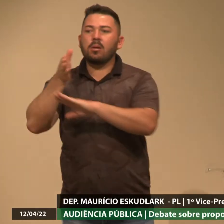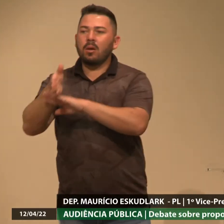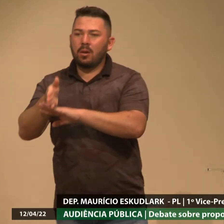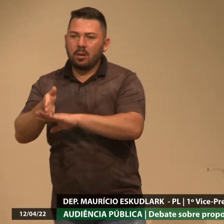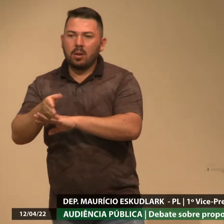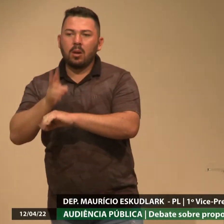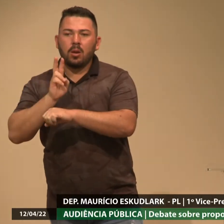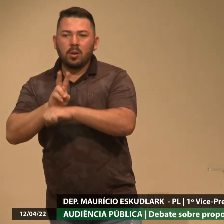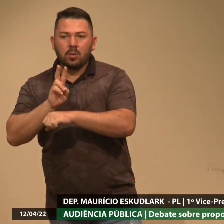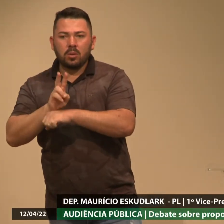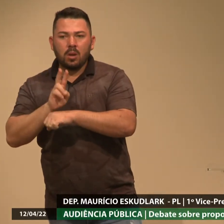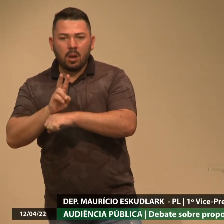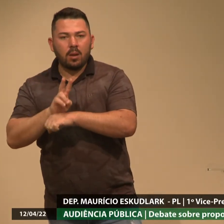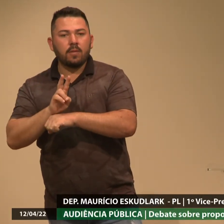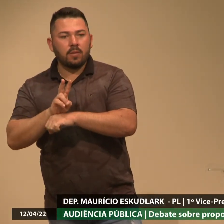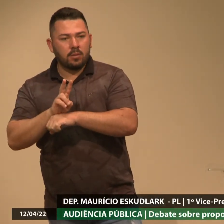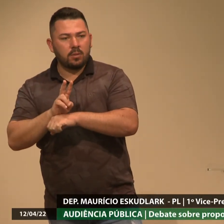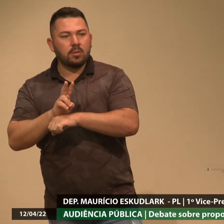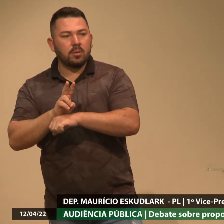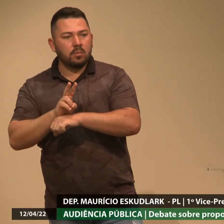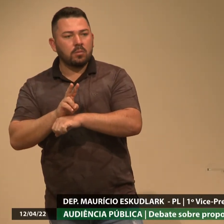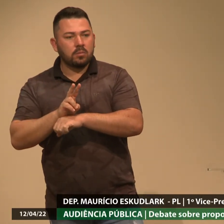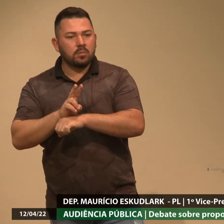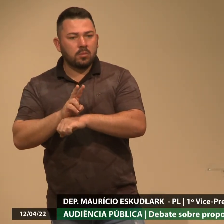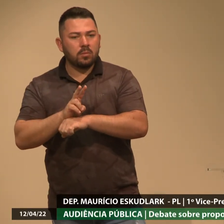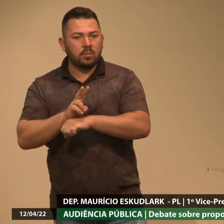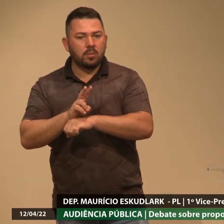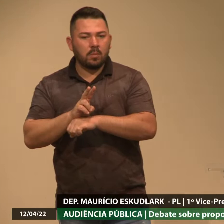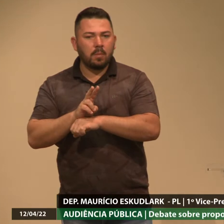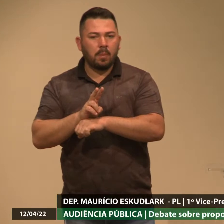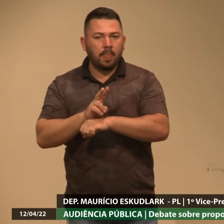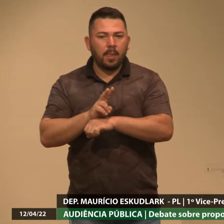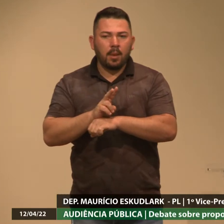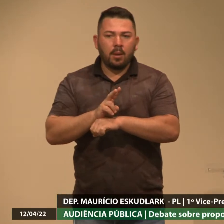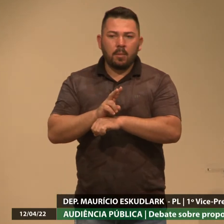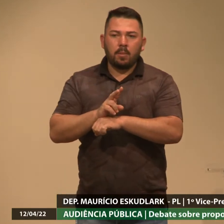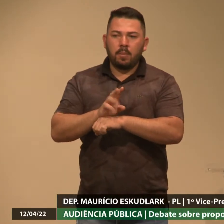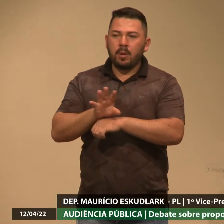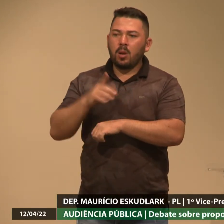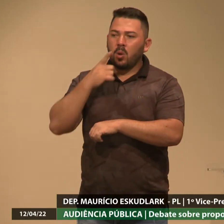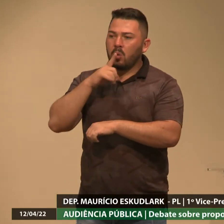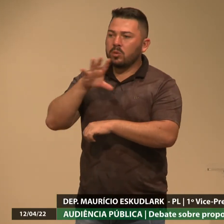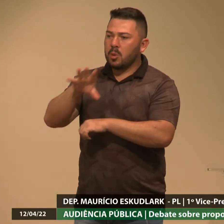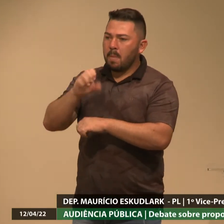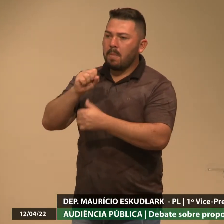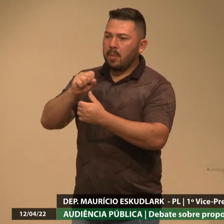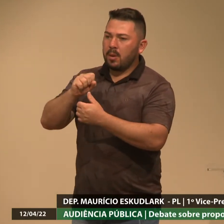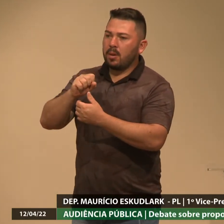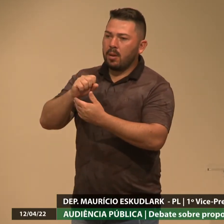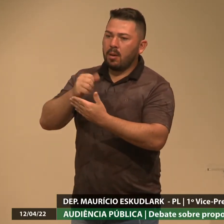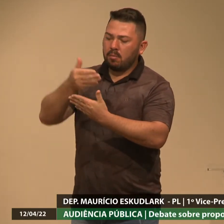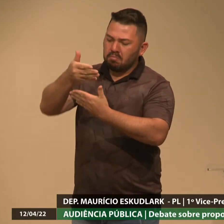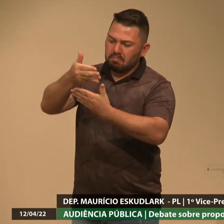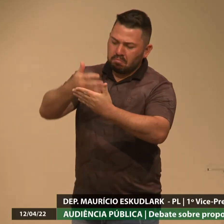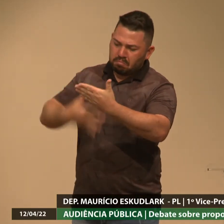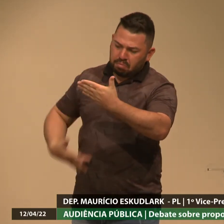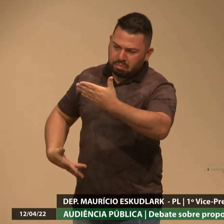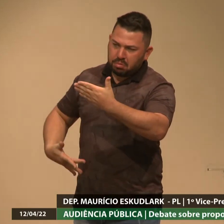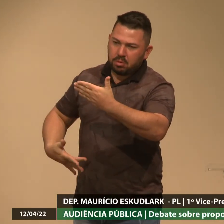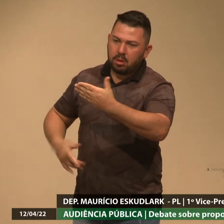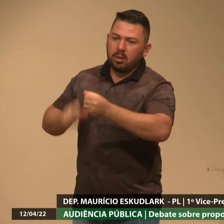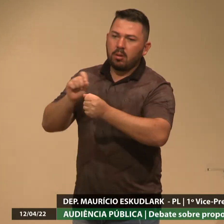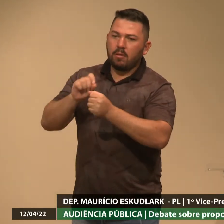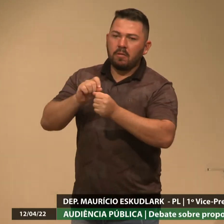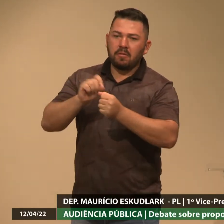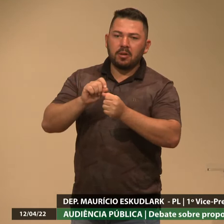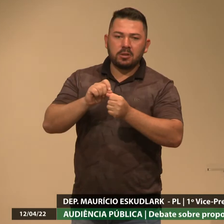cuidava inclusive com a sua conduta para poder pegar a folha correndo alemão Fazer o